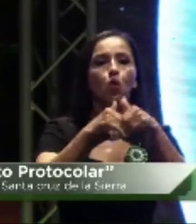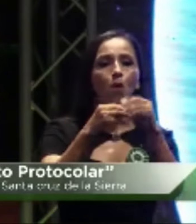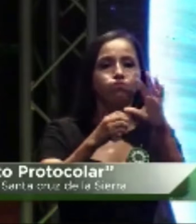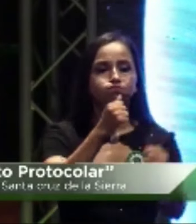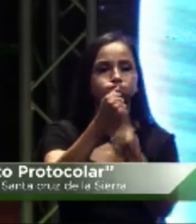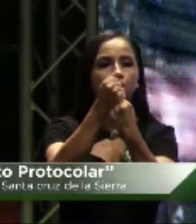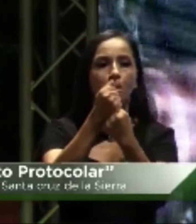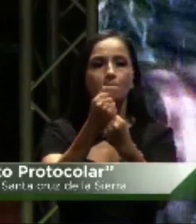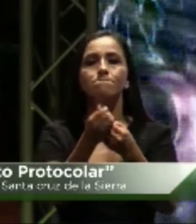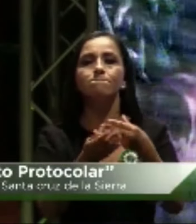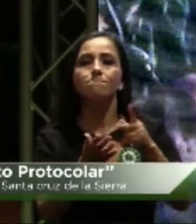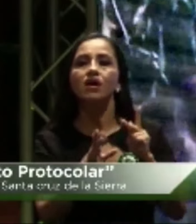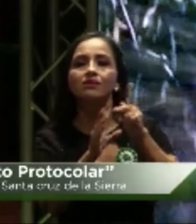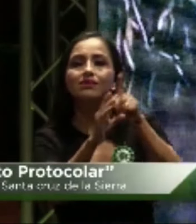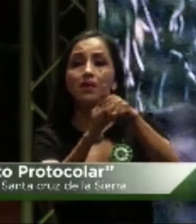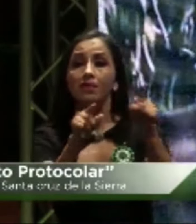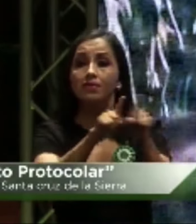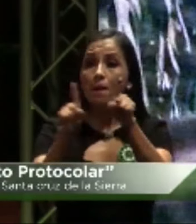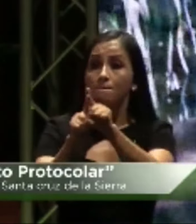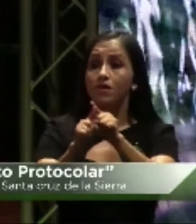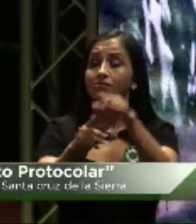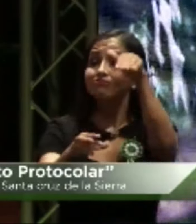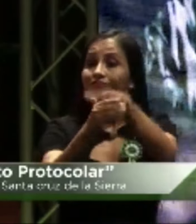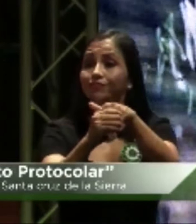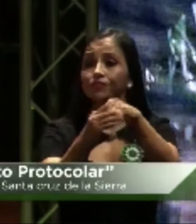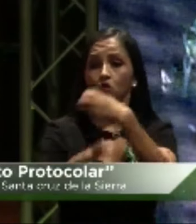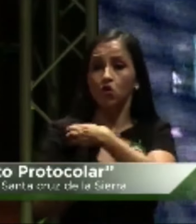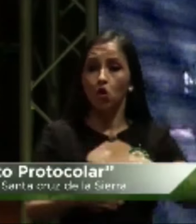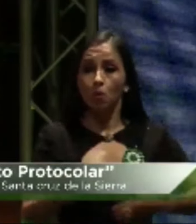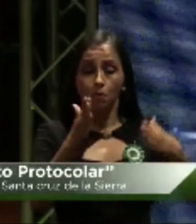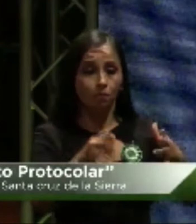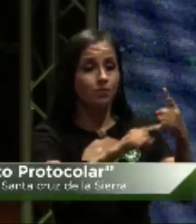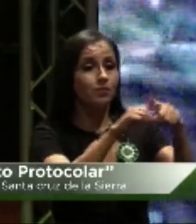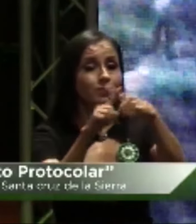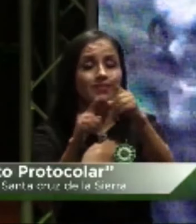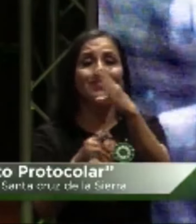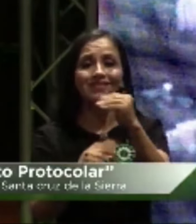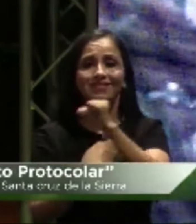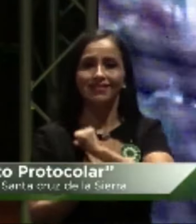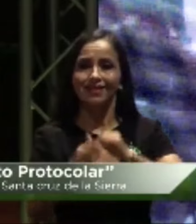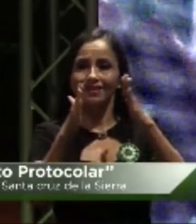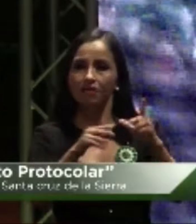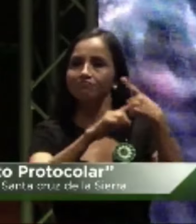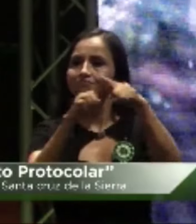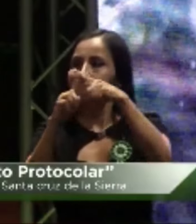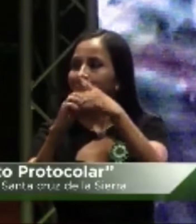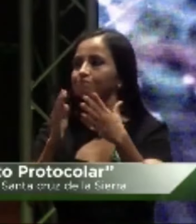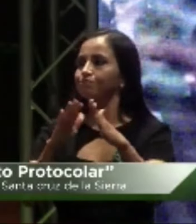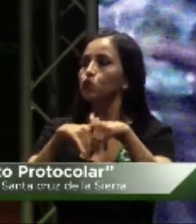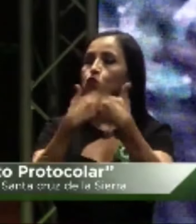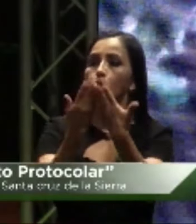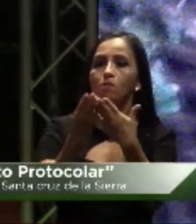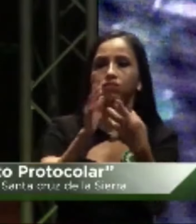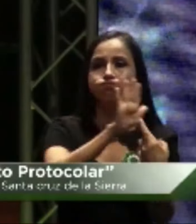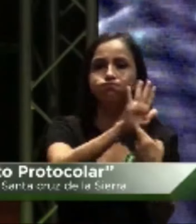coparticipación tributaria, sino la elección de gobernadores y alcaldes y una serie de competencias